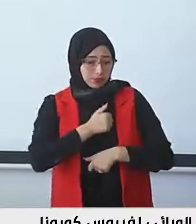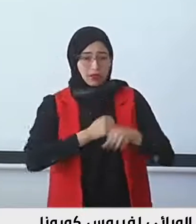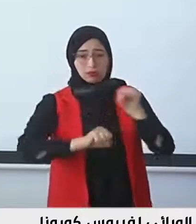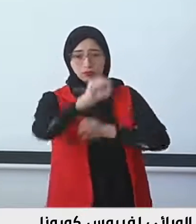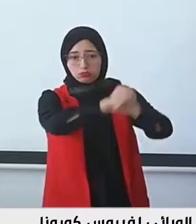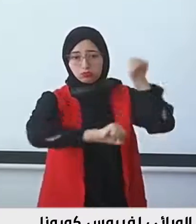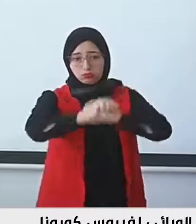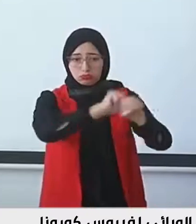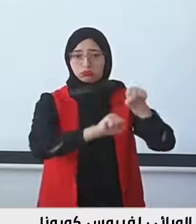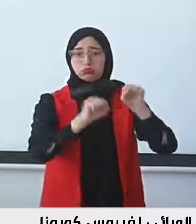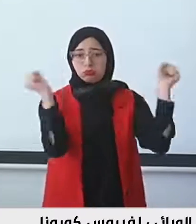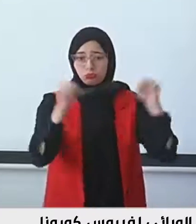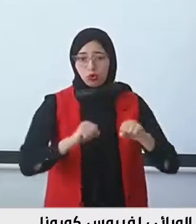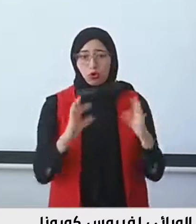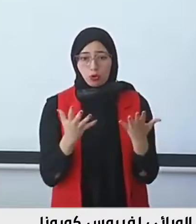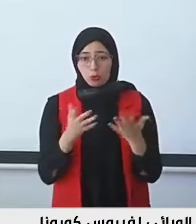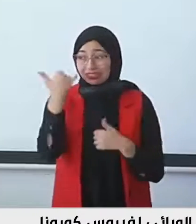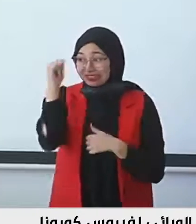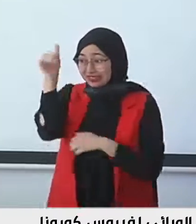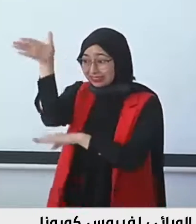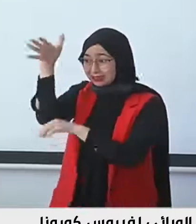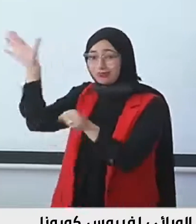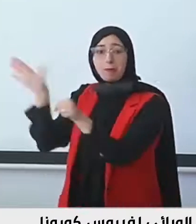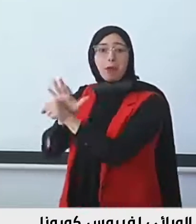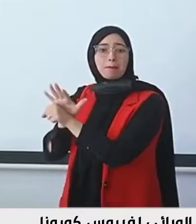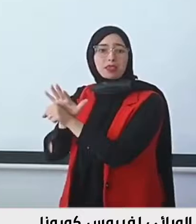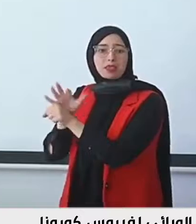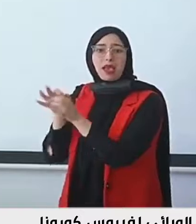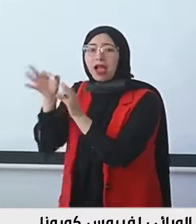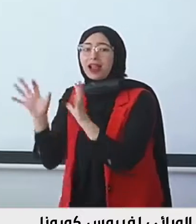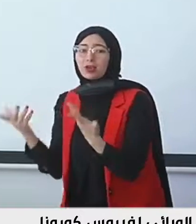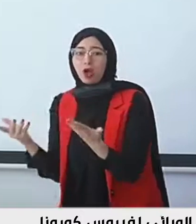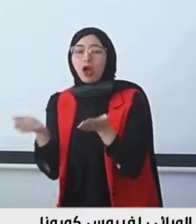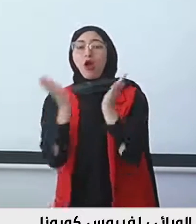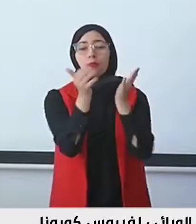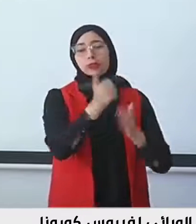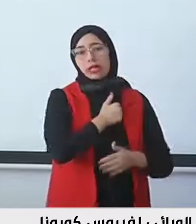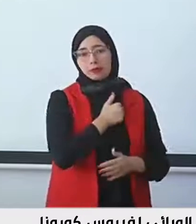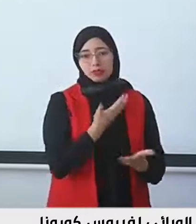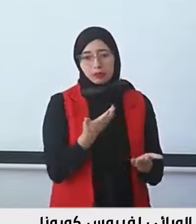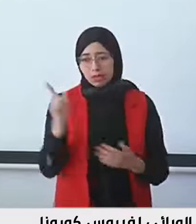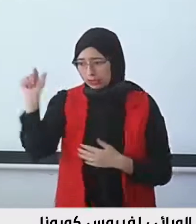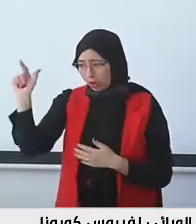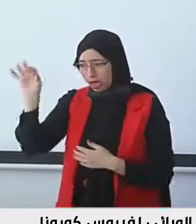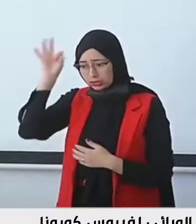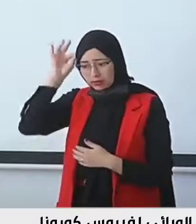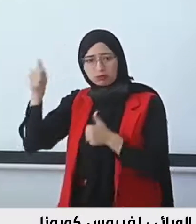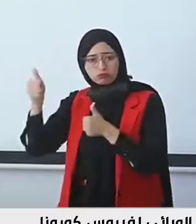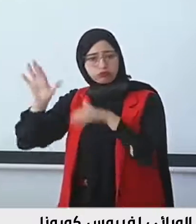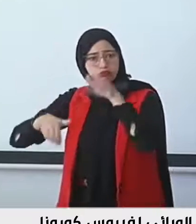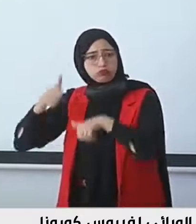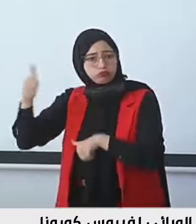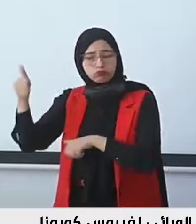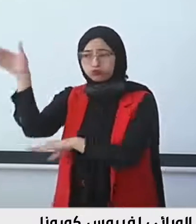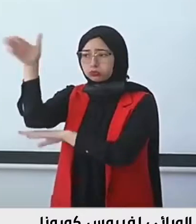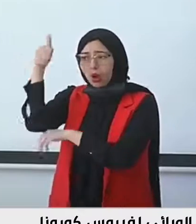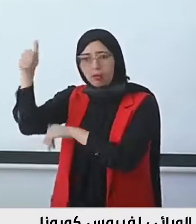للقطاع الخاص وقت تجاوز طاقتنا طبعا. مادام عندنا طاقة استيعاب ما القطاع الخاص ما